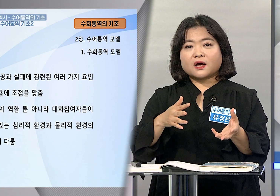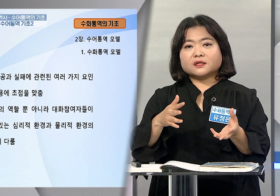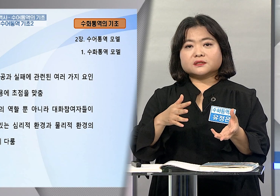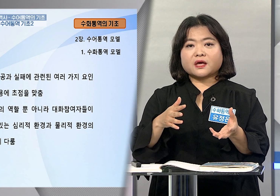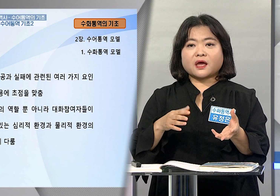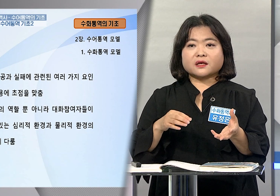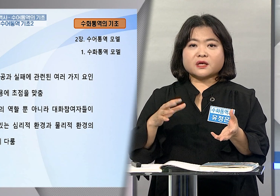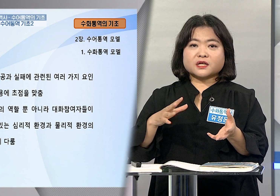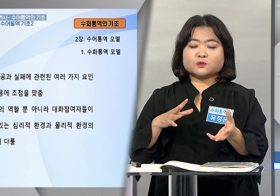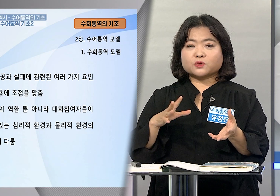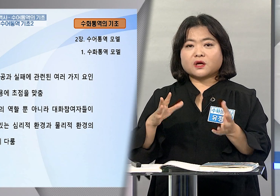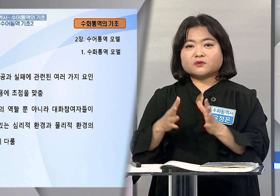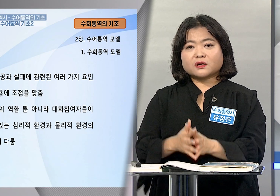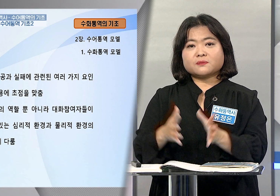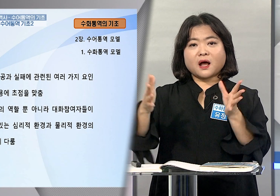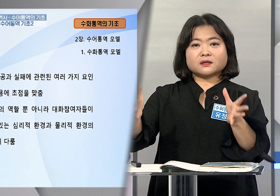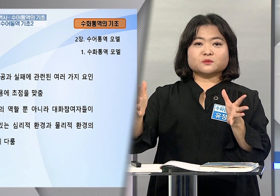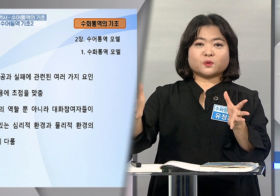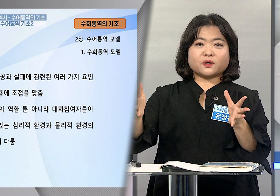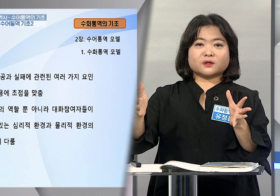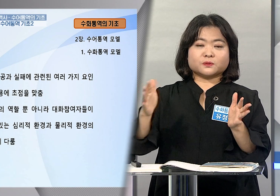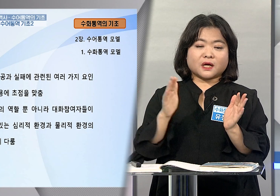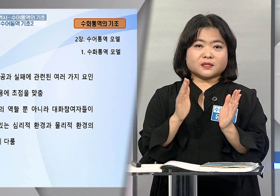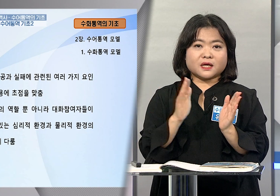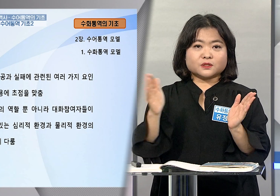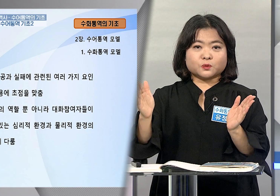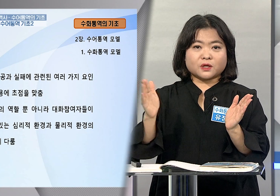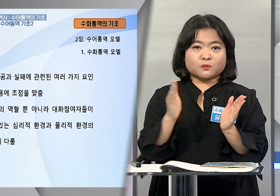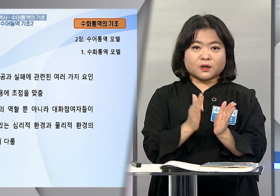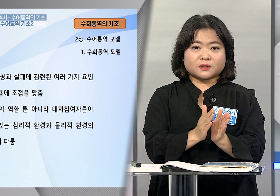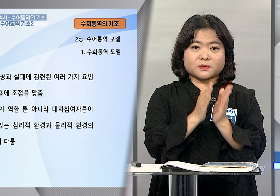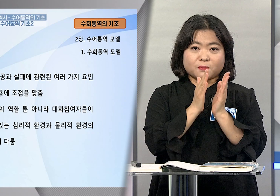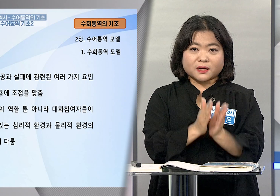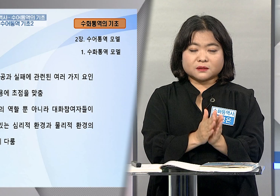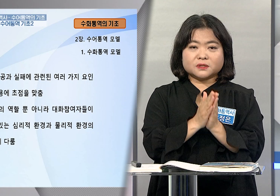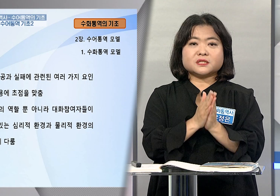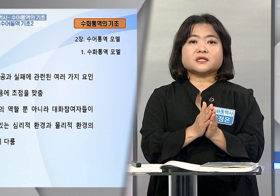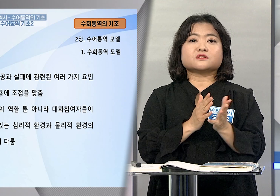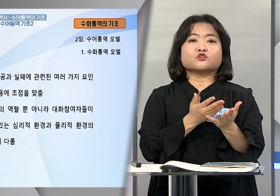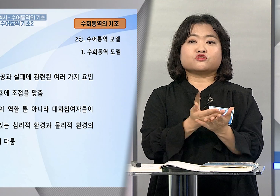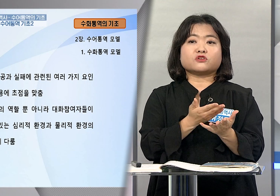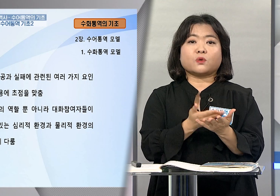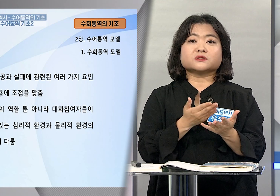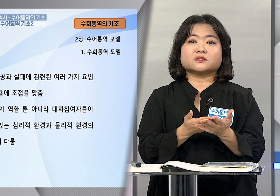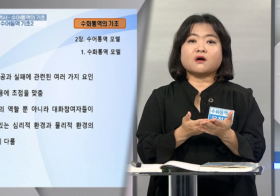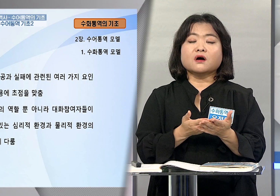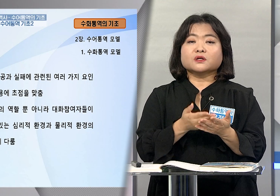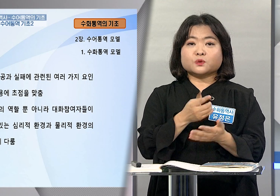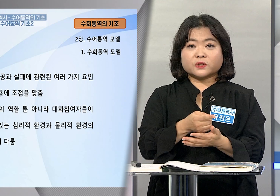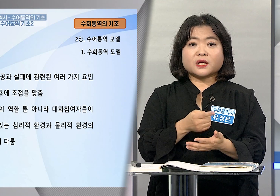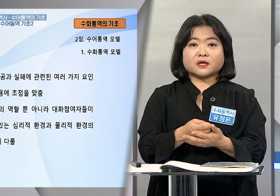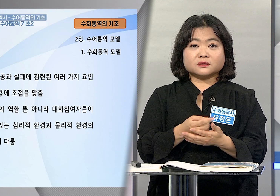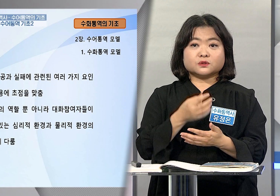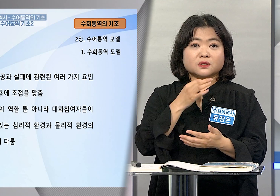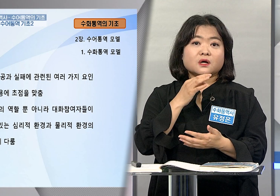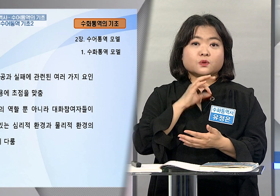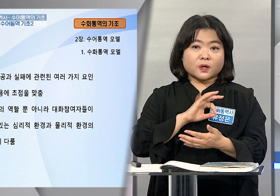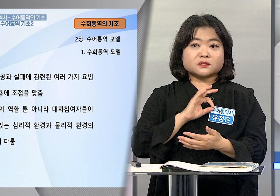넘어가는 게 이해하지 못하는 내용을 이만큼 통역하는 것보다 이해하지 못하는 만큼 이만큼을 이해시켜주는 게 훨씬 더 농인에게는